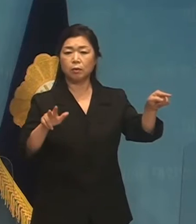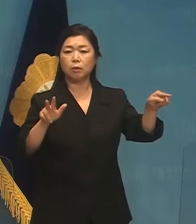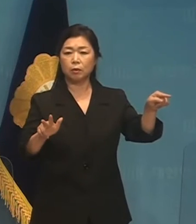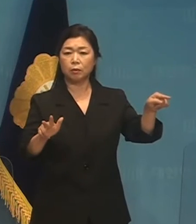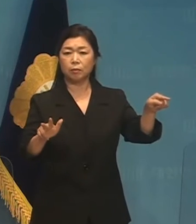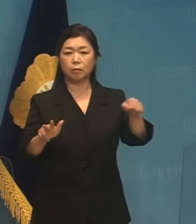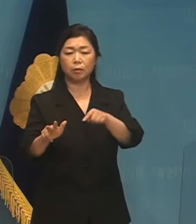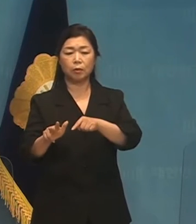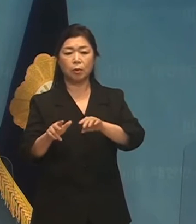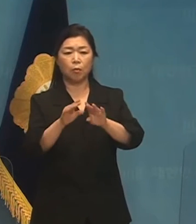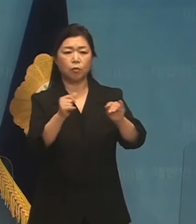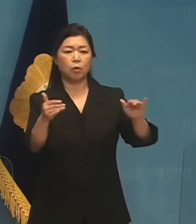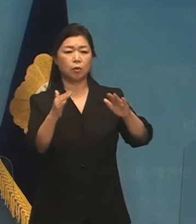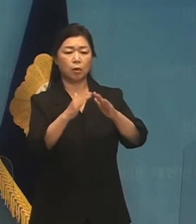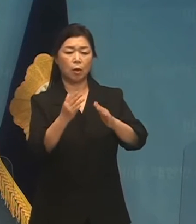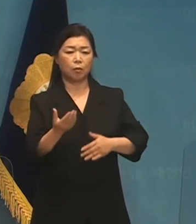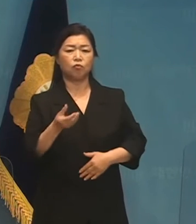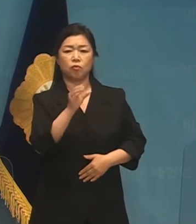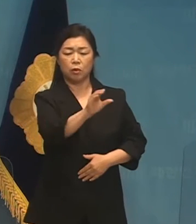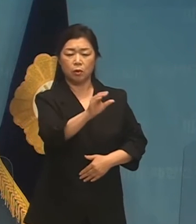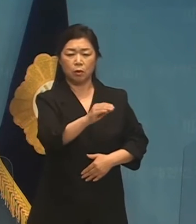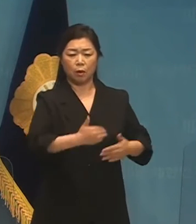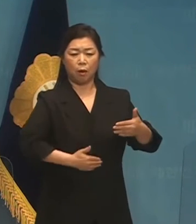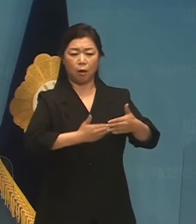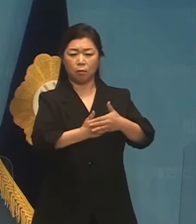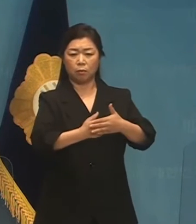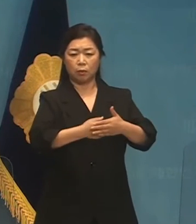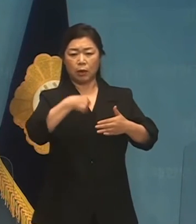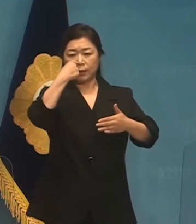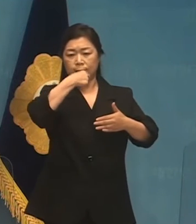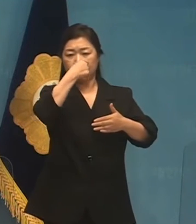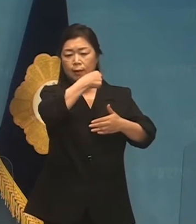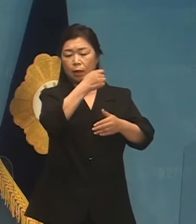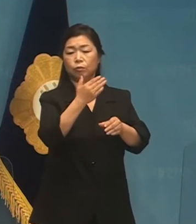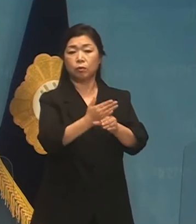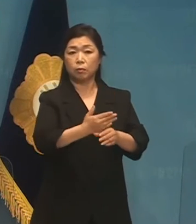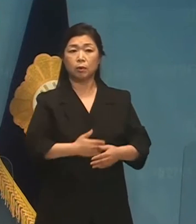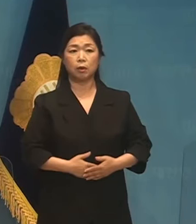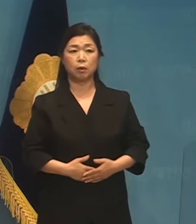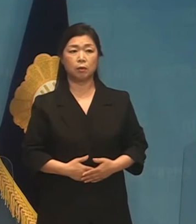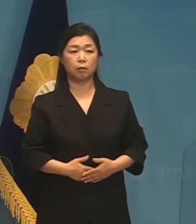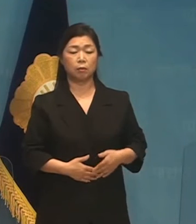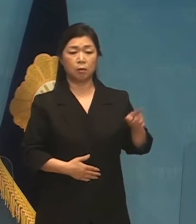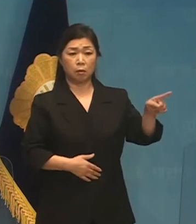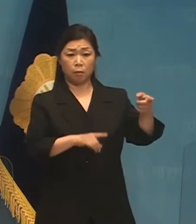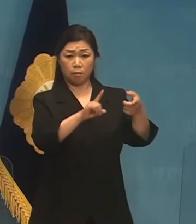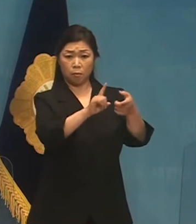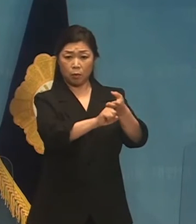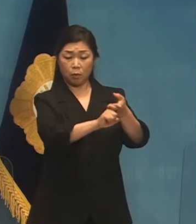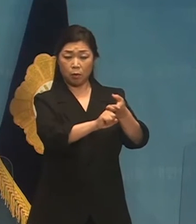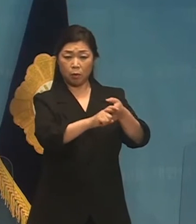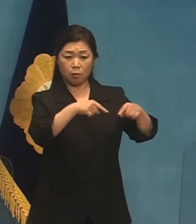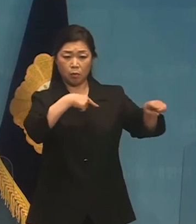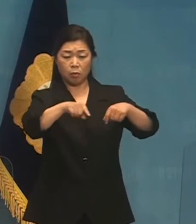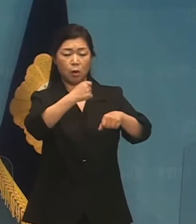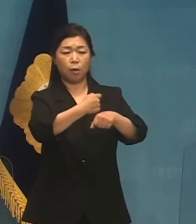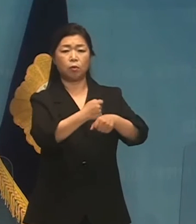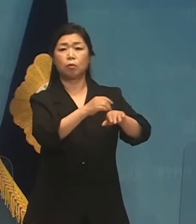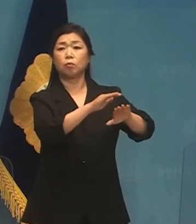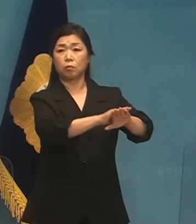지금은 부동산 투기로 배를 채우고 있습니다. 그들의 편에서 정책을 만들어내고